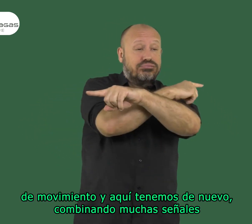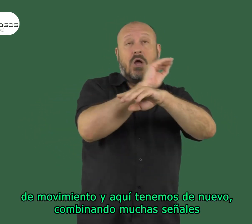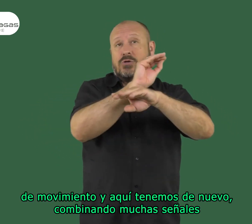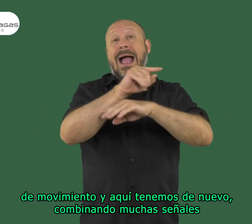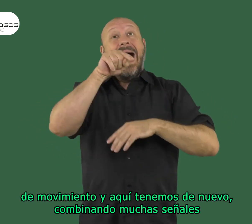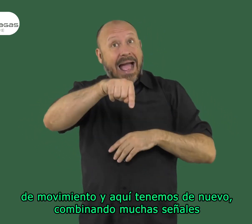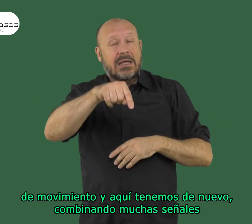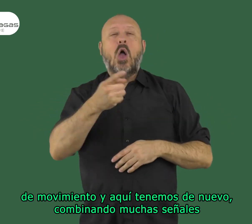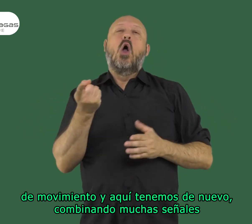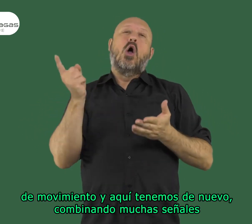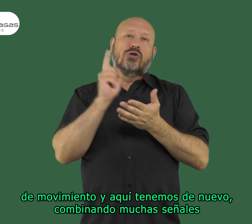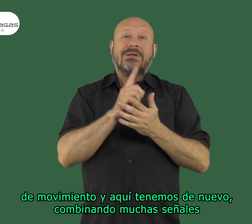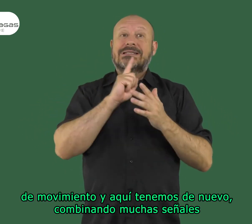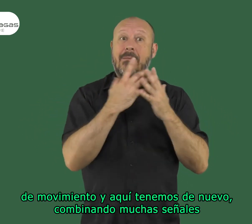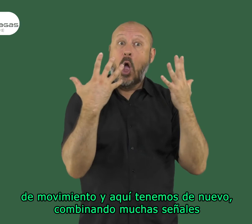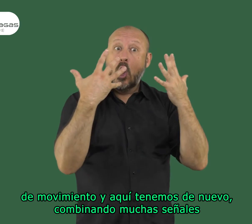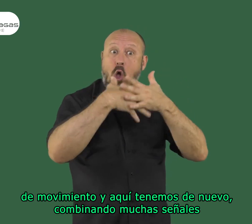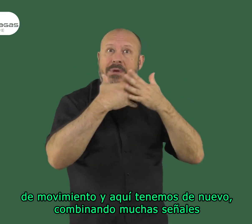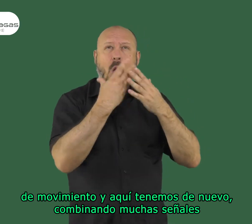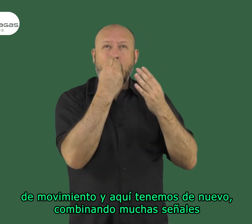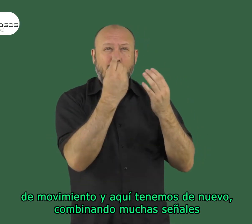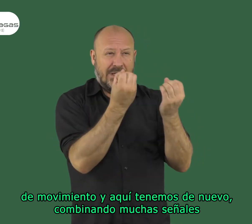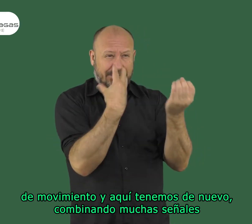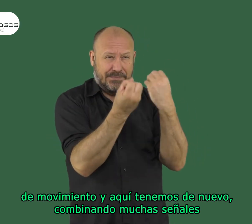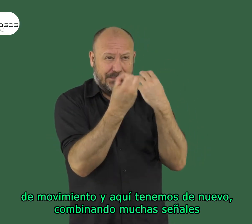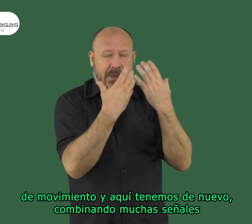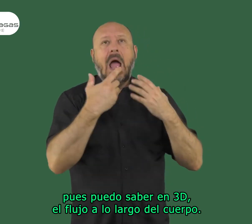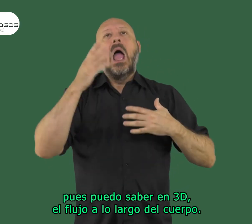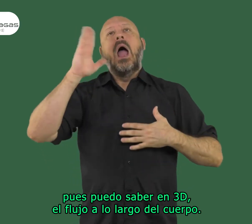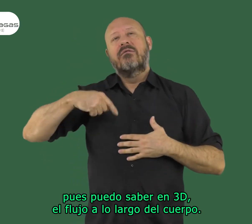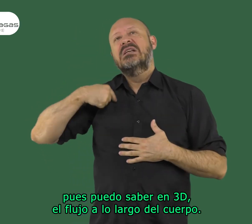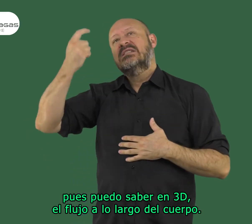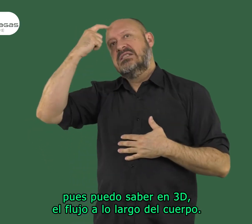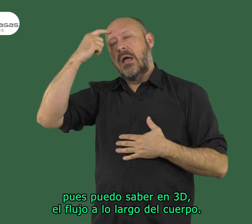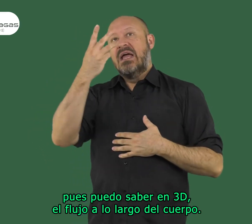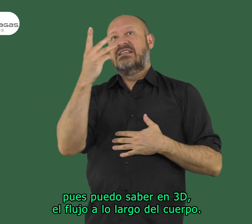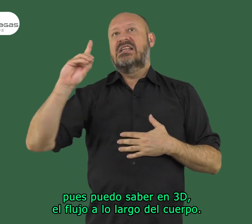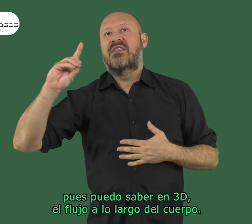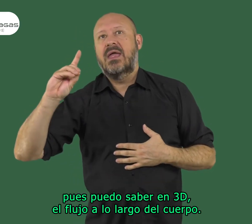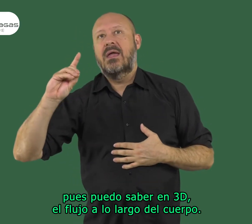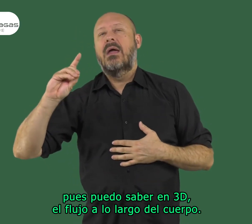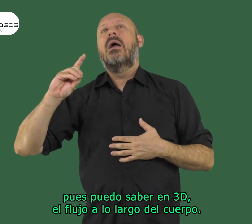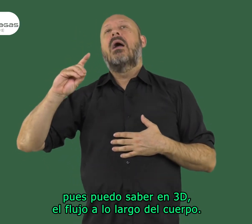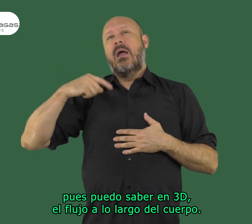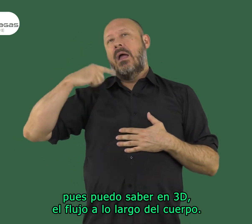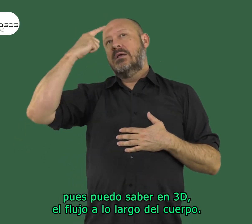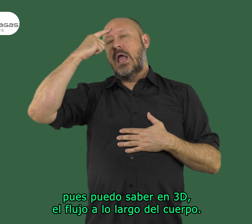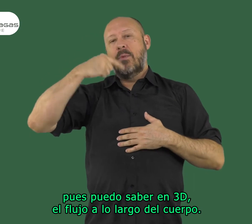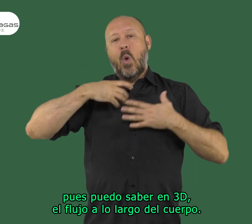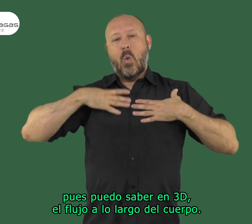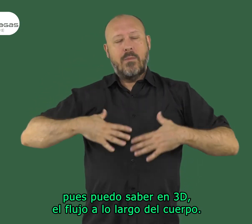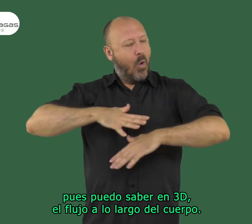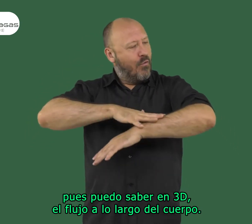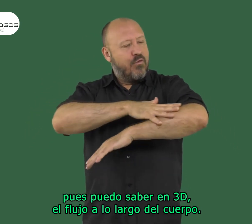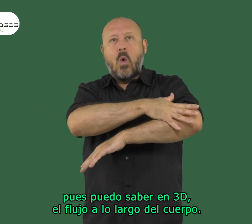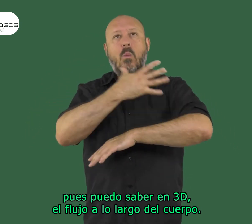de movimiento, y aquí tenemos de nuevo, combinando muchas señales, pues puedo saber en 3D el